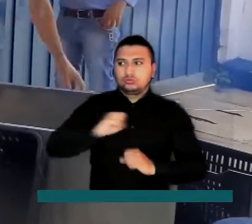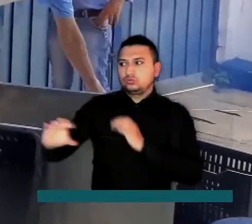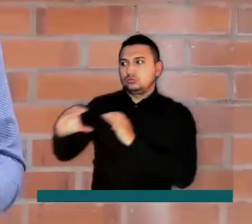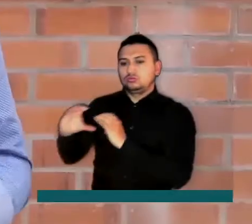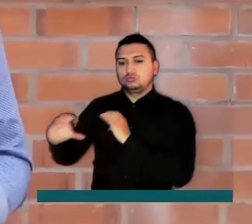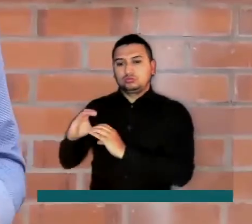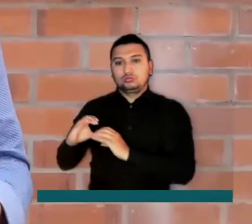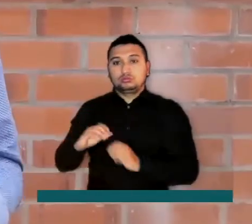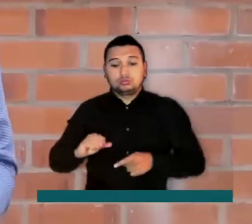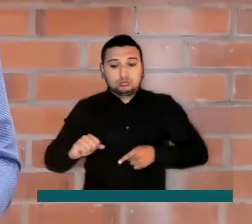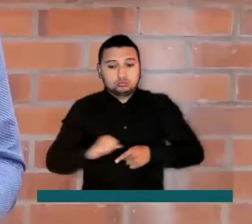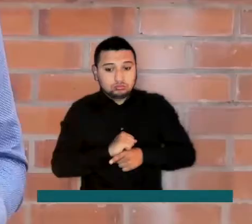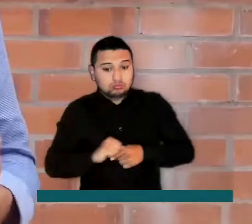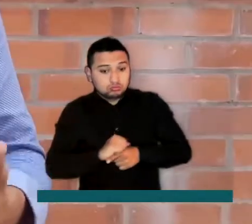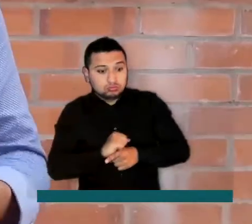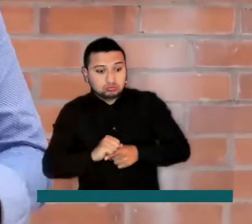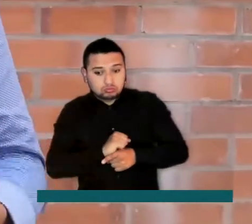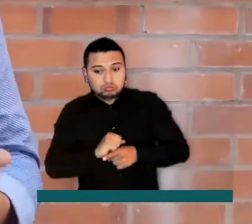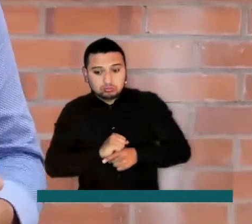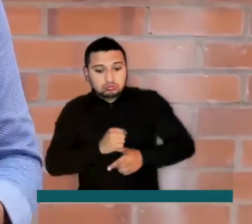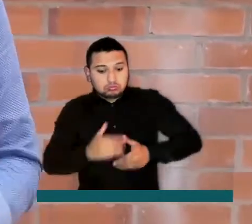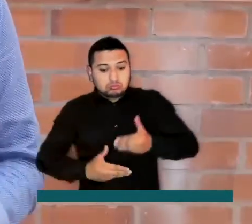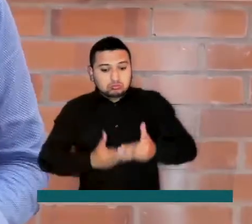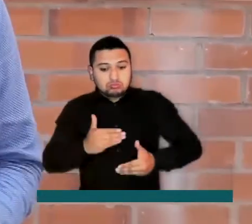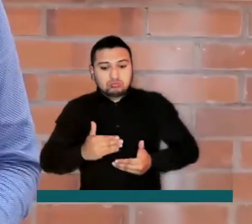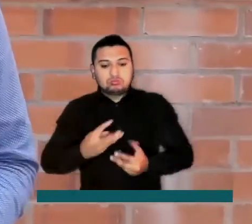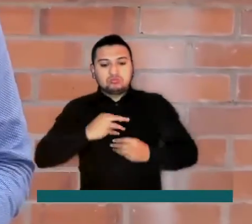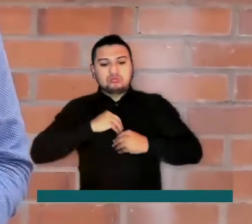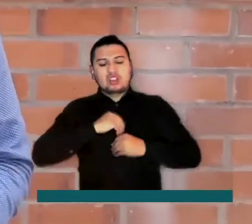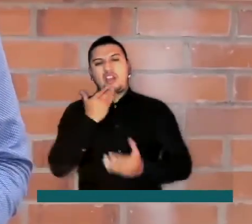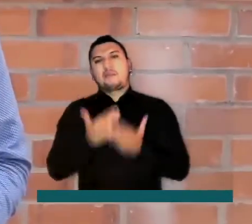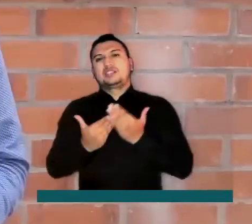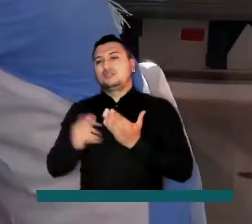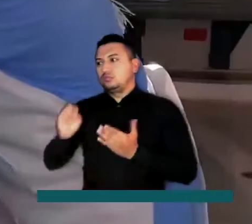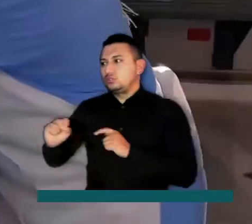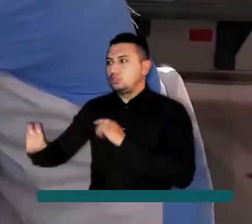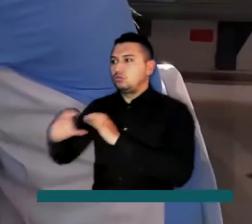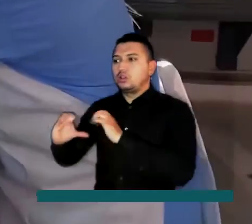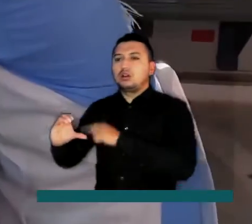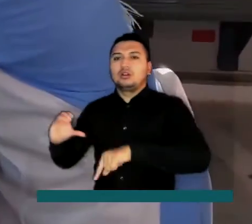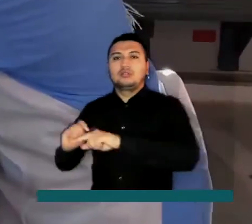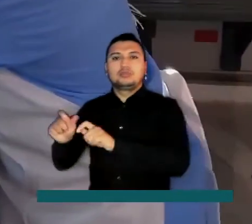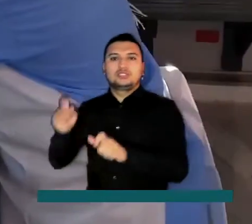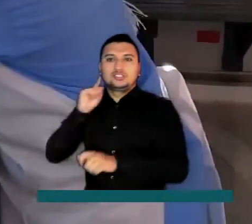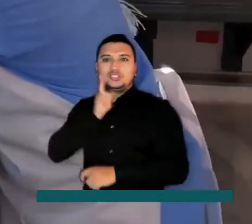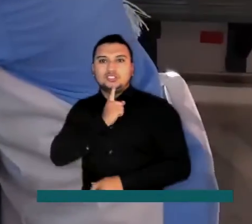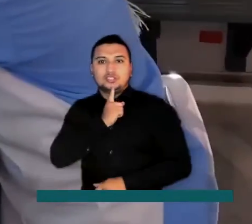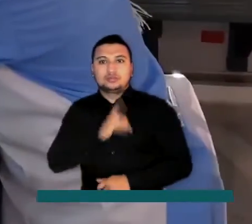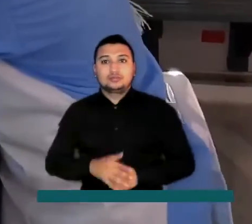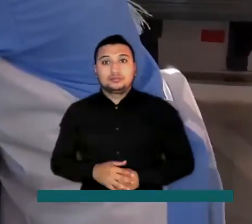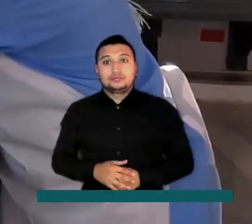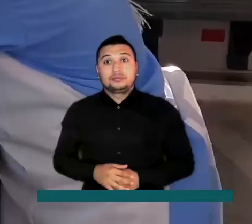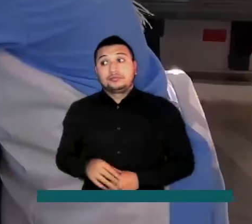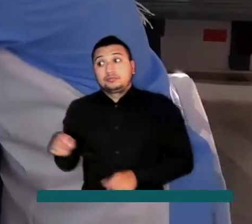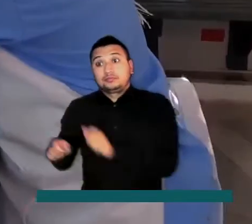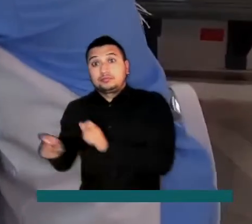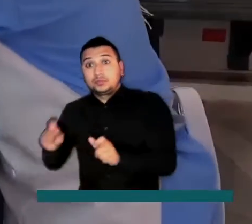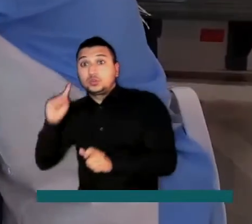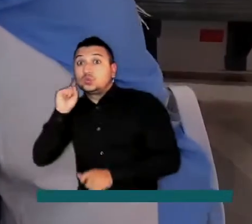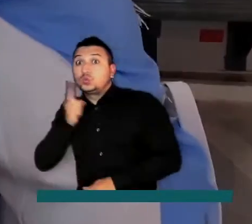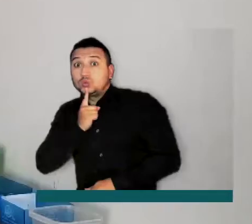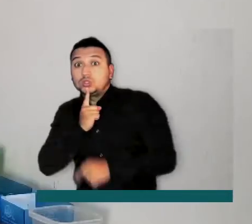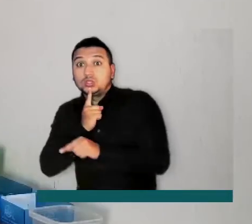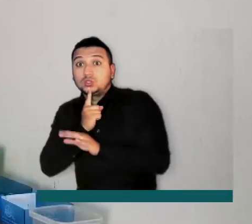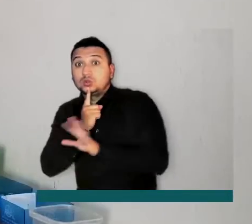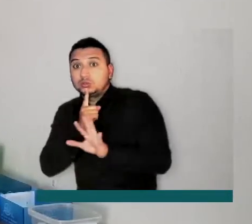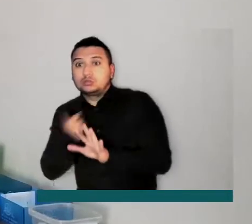va practicando y va usando la lengua, pues se va haciendo mucho más fácil comunicarse con ellos. Pero no solo se trata de personas con discapacidad